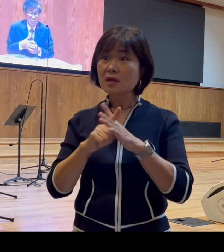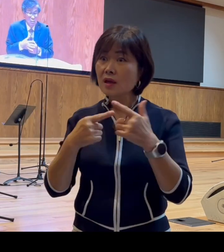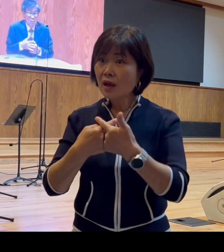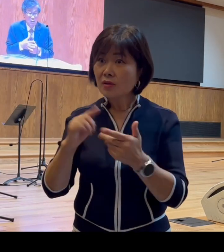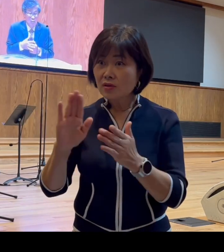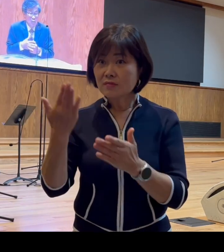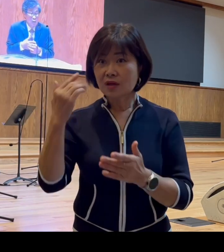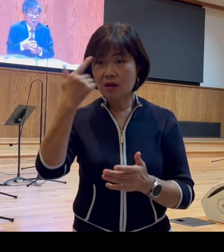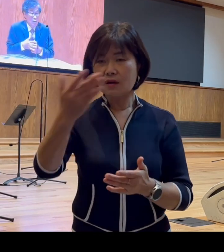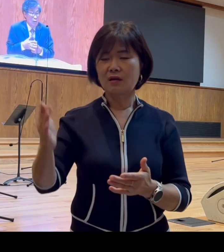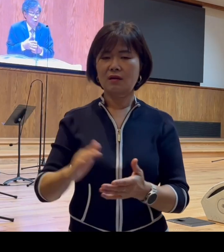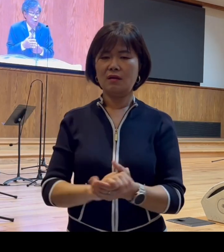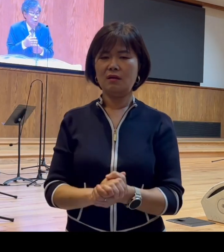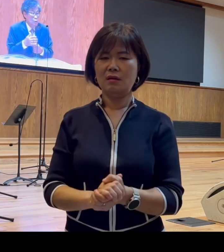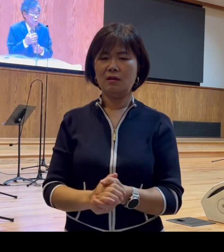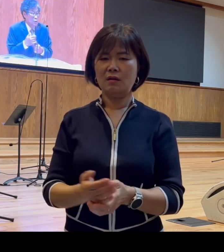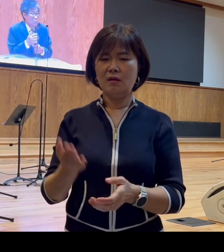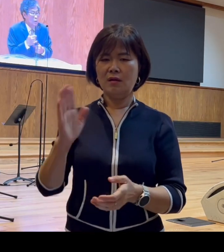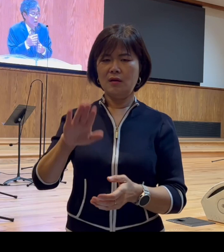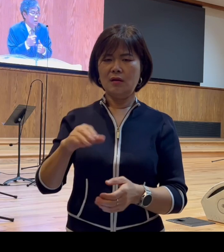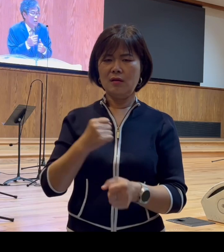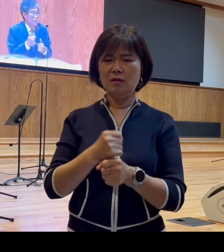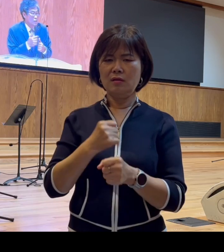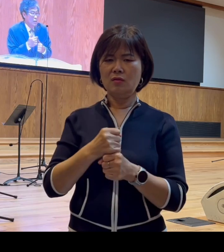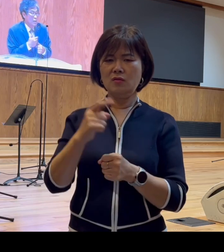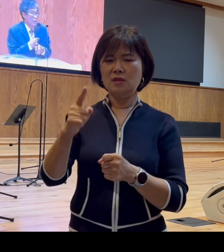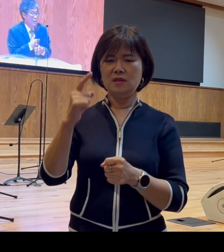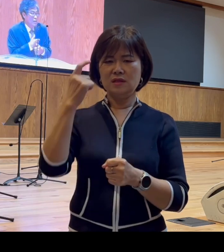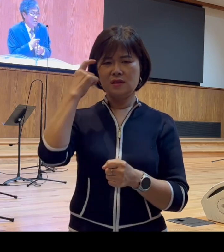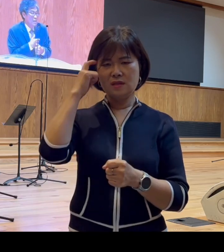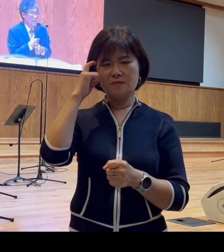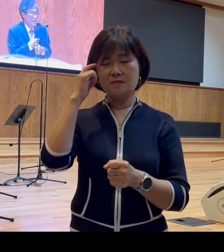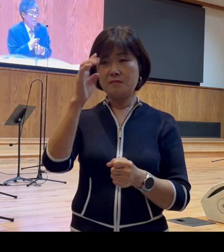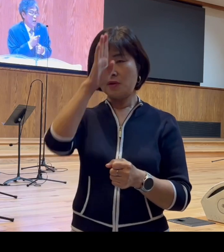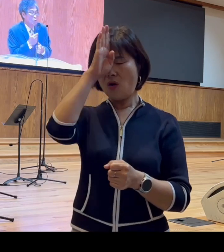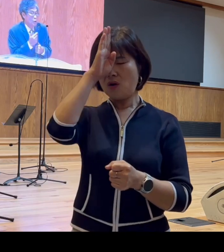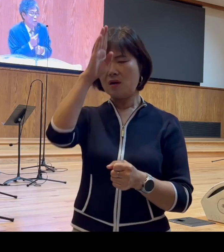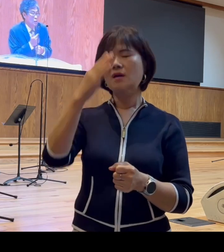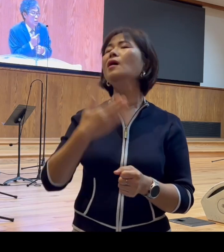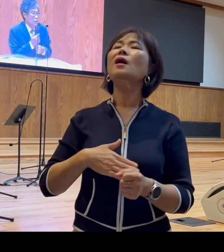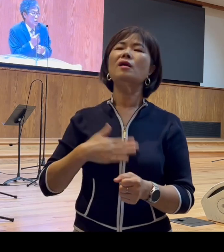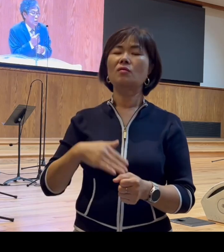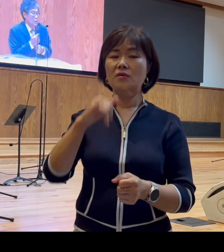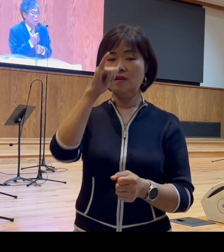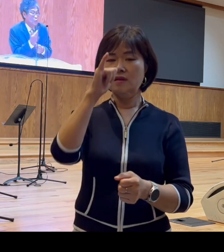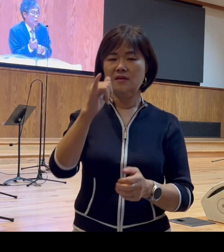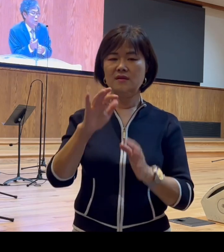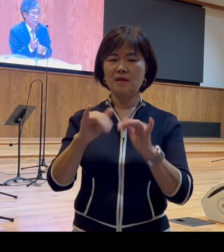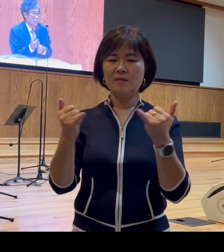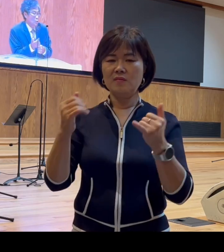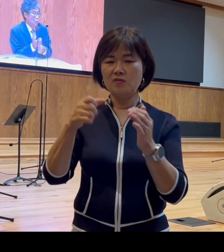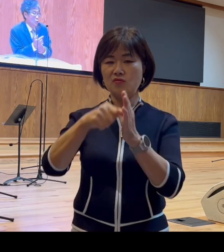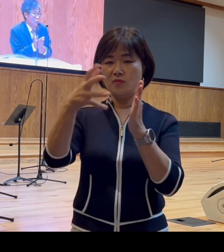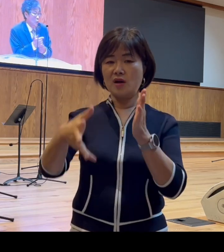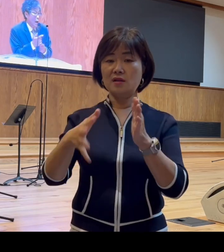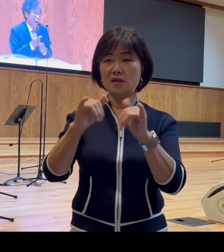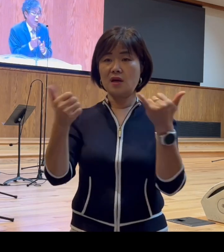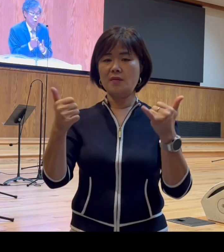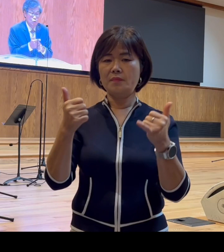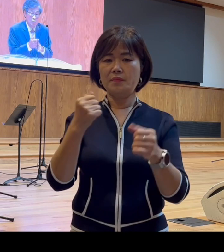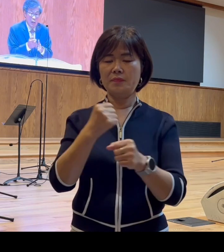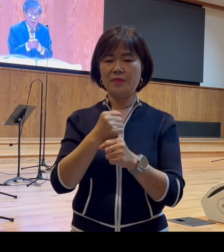되세요? 그리고 그 심각하게 이 증세를 앓고 있는 그 유명한 사람으로 소개된